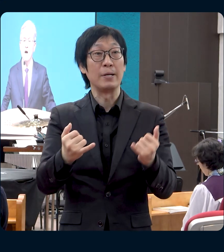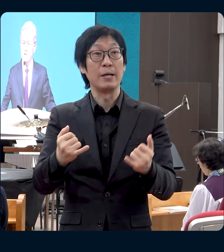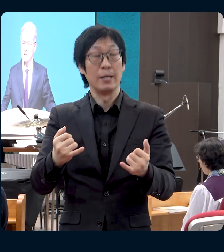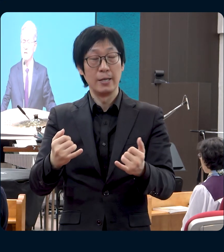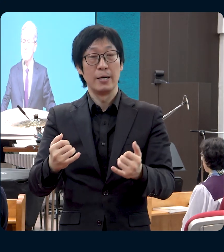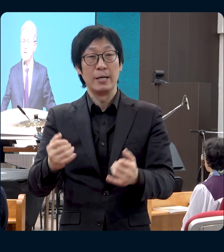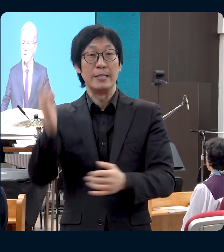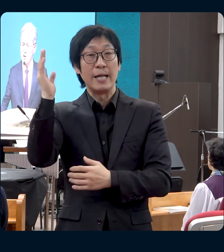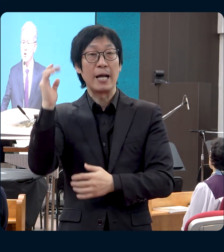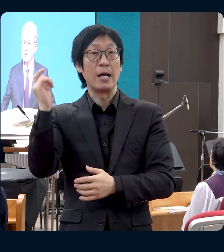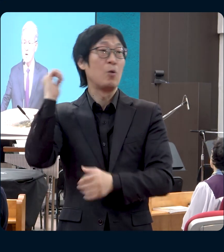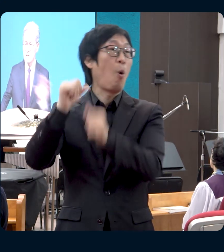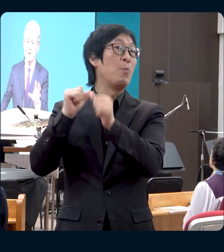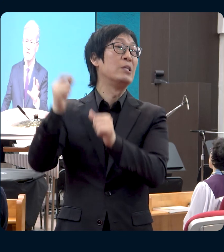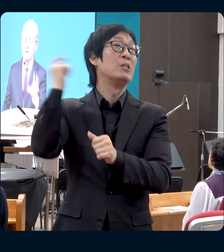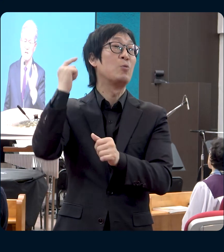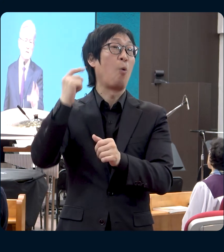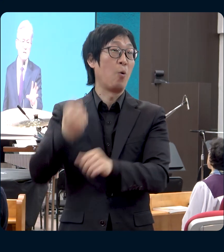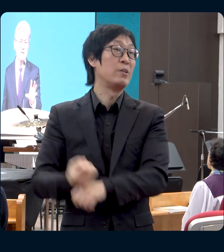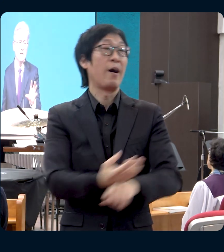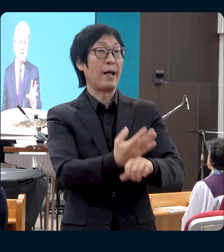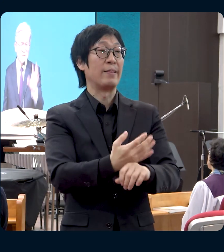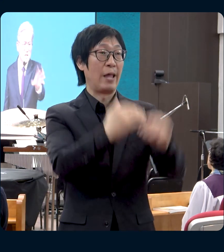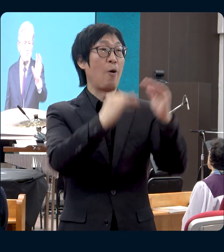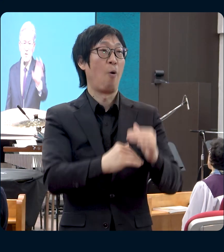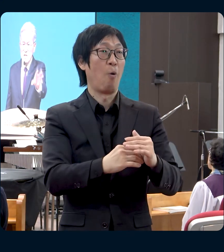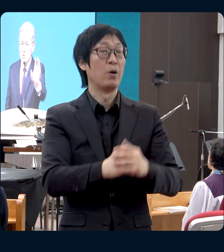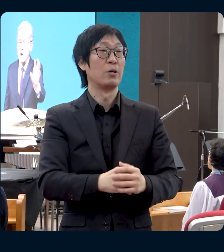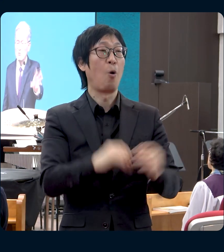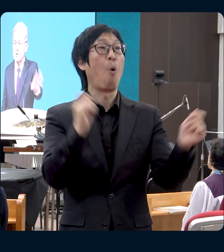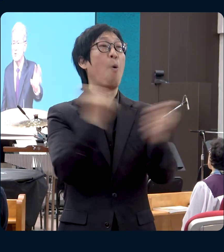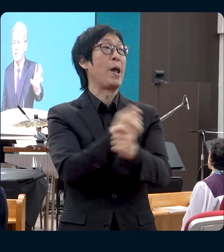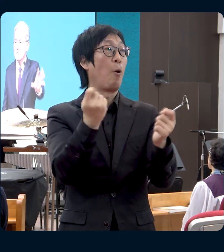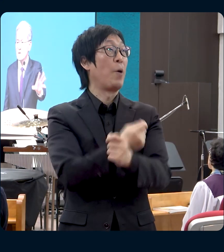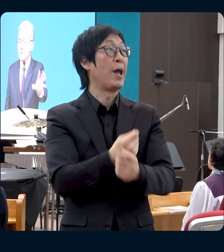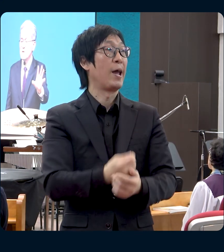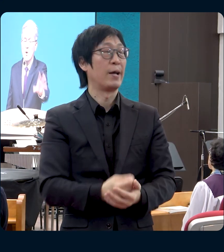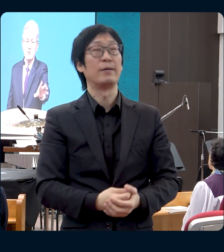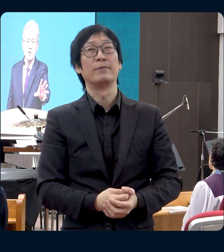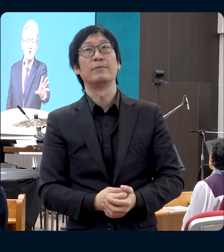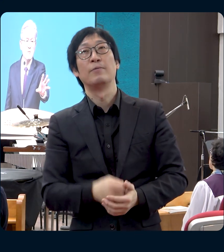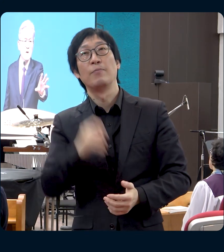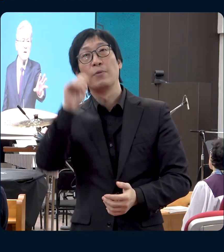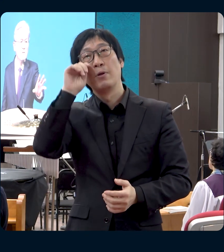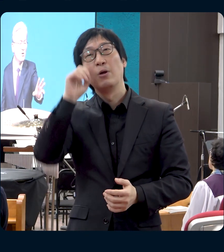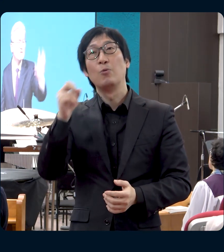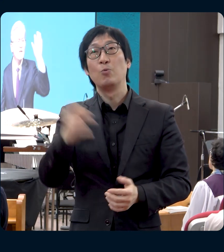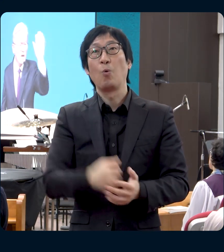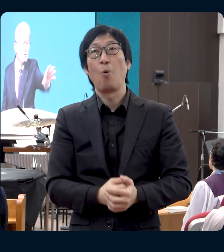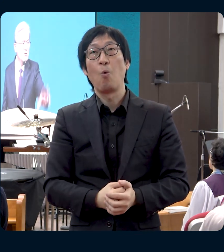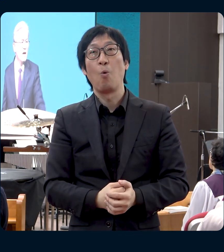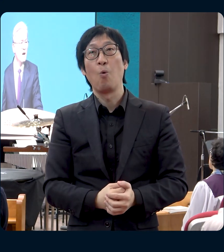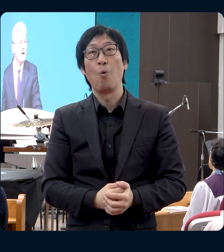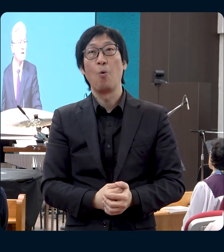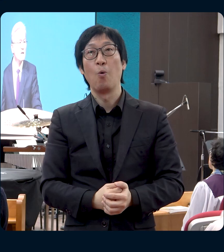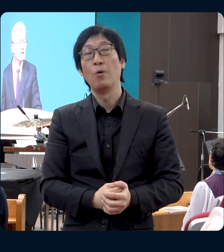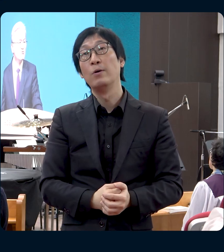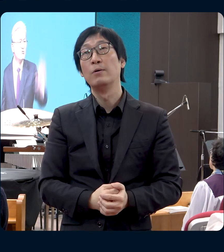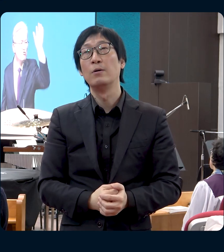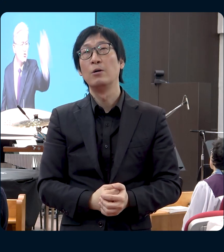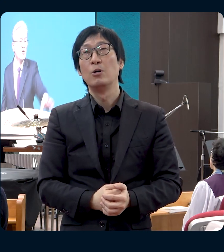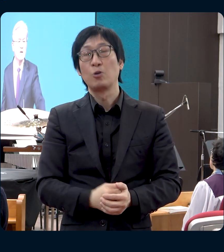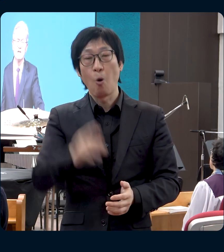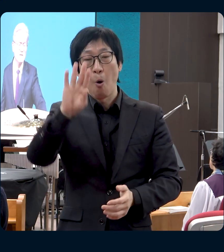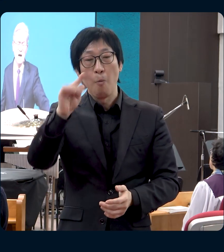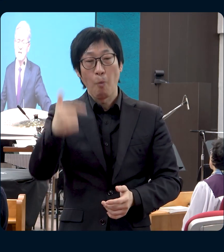뭐 그렇게 말씀하셨겠죠. 하지만 그 뜻이 지금 우리가 이용하고 있는 것처럼, 사람들이 이용하고 있는 것처럼 어떤 테러를 해라,